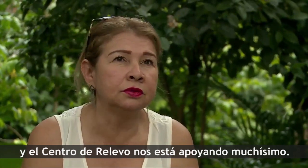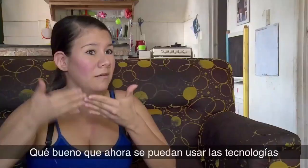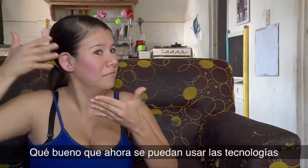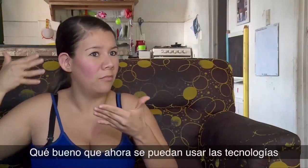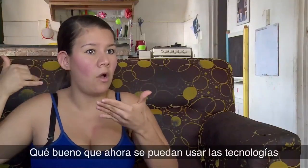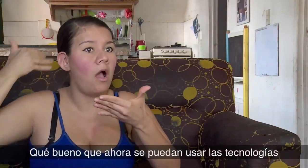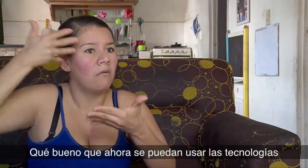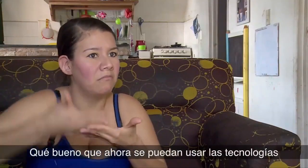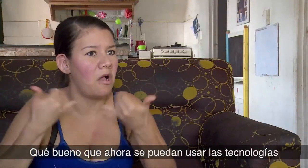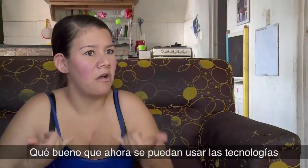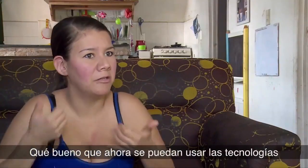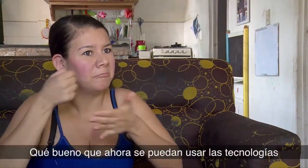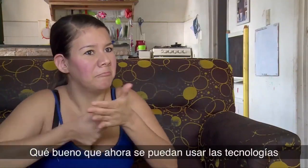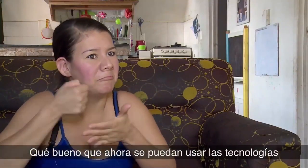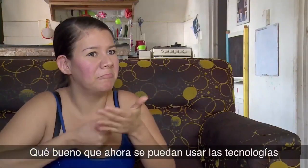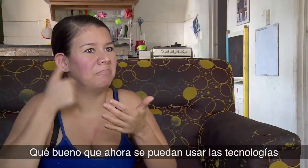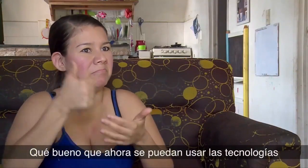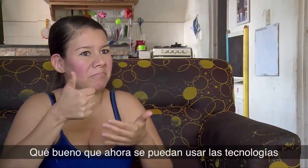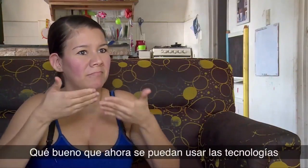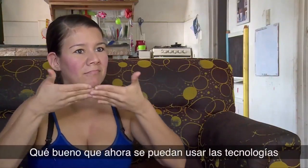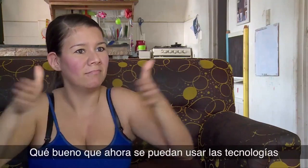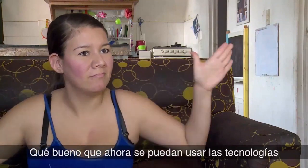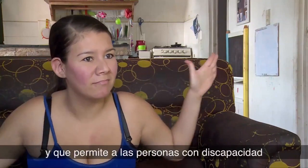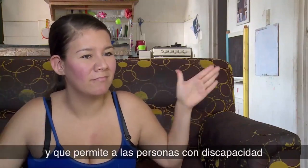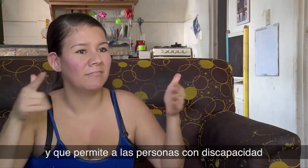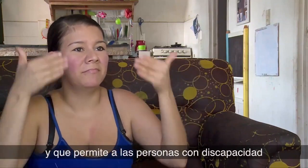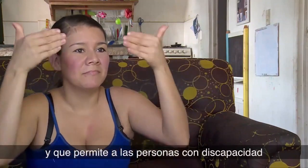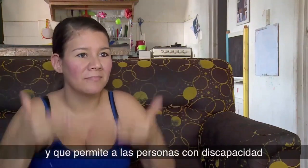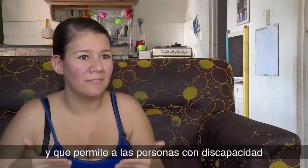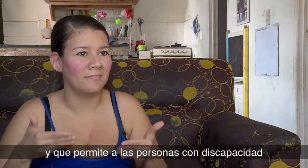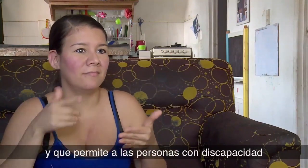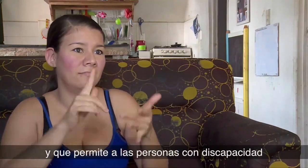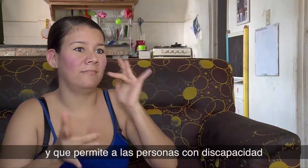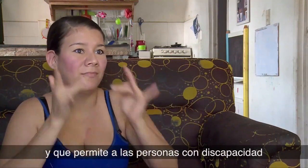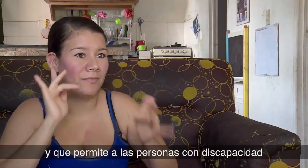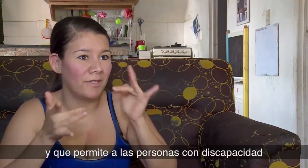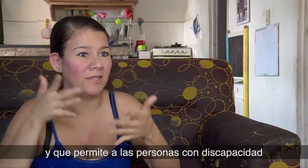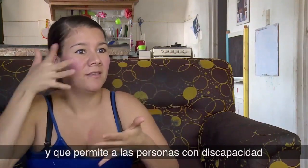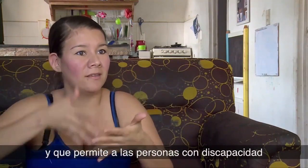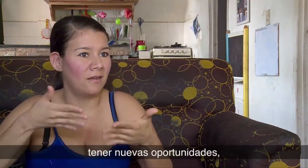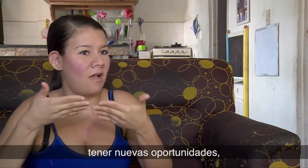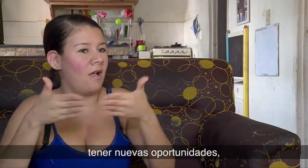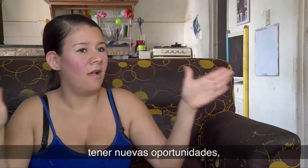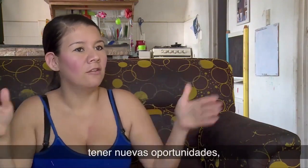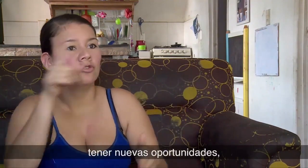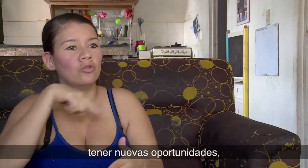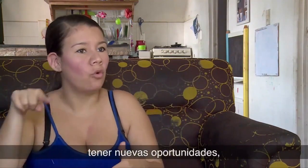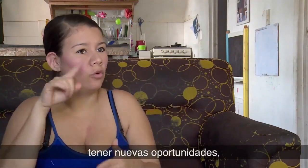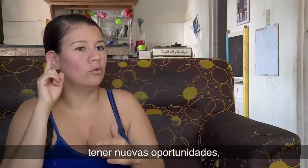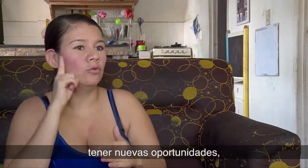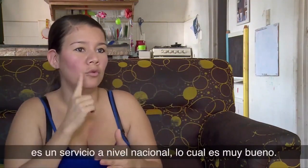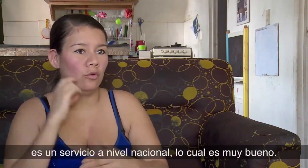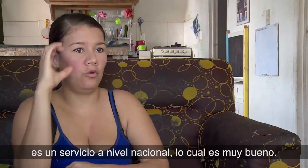muchísimo. Qué bueno que ahora se puedan usar las tecnologías y que permite a las personas con discapacidad tener nuevas